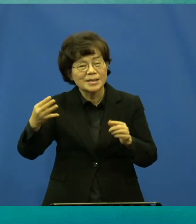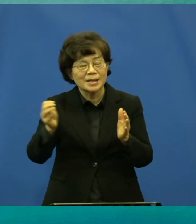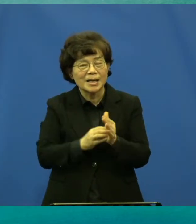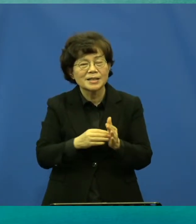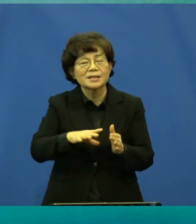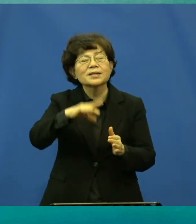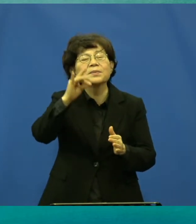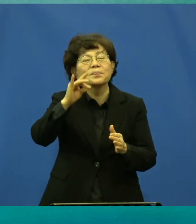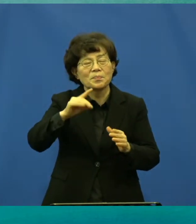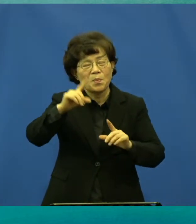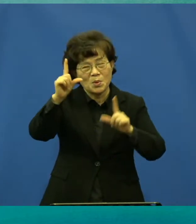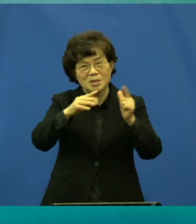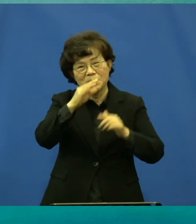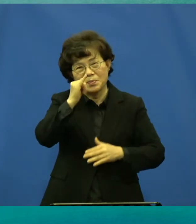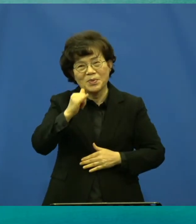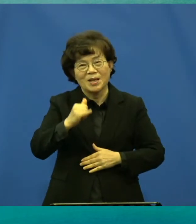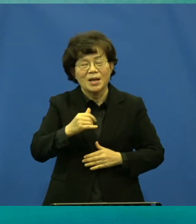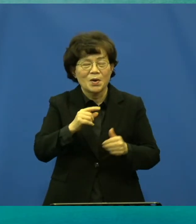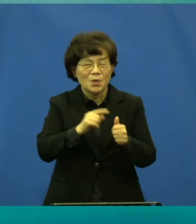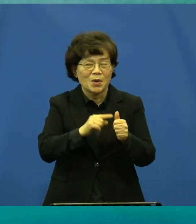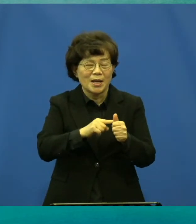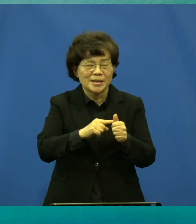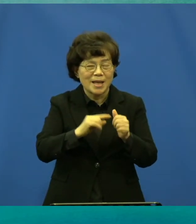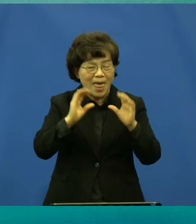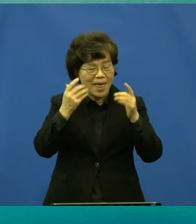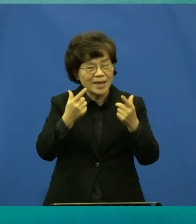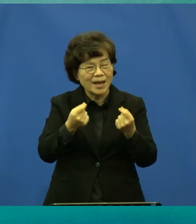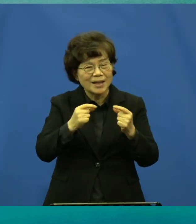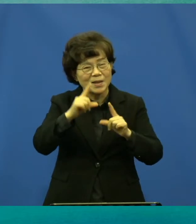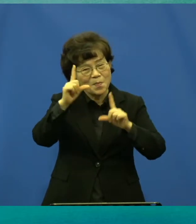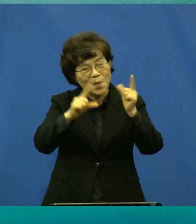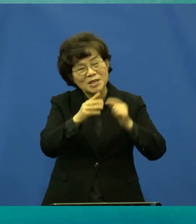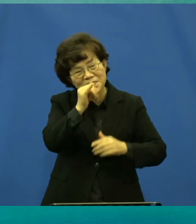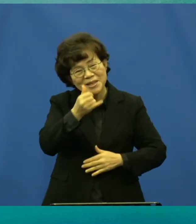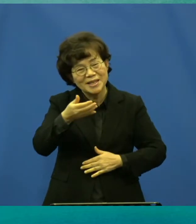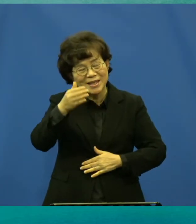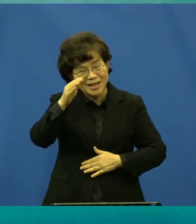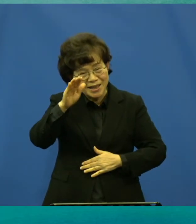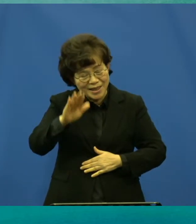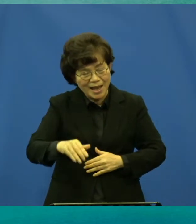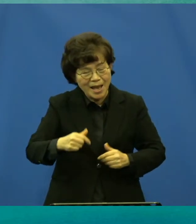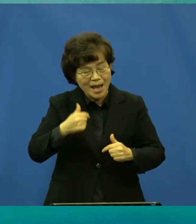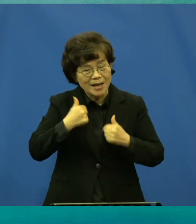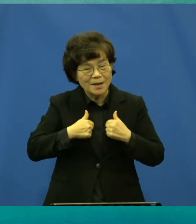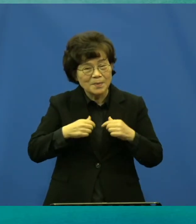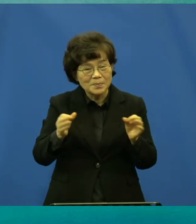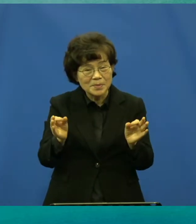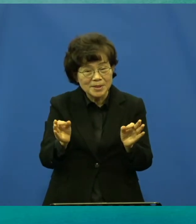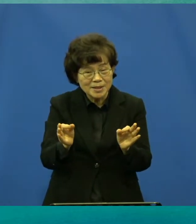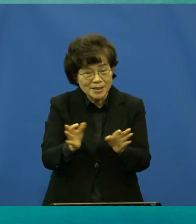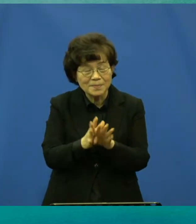요나에게서 어린아이와 같은 천진함이 보입니다. 그런데 그 기쁨이 잠시입니다.